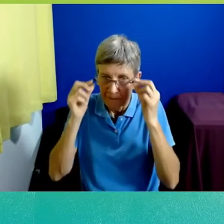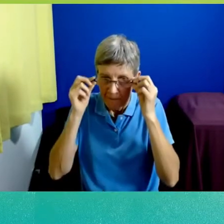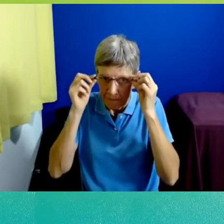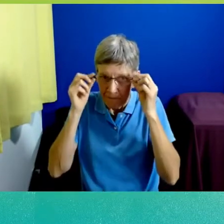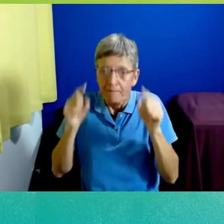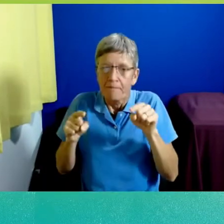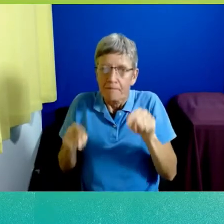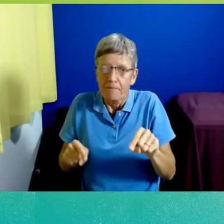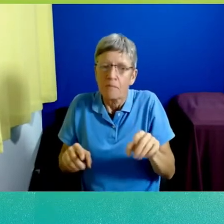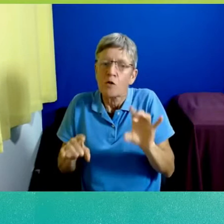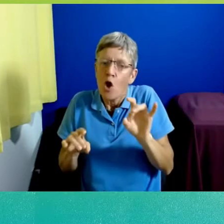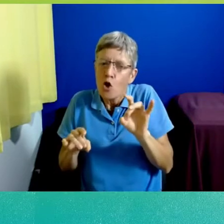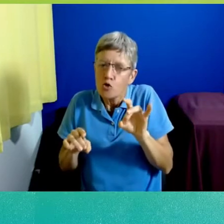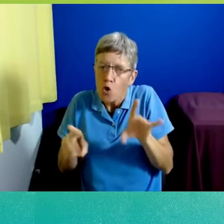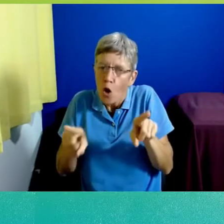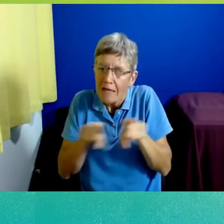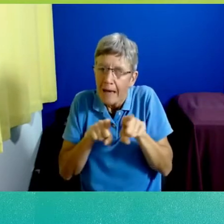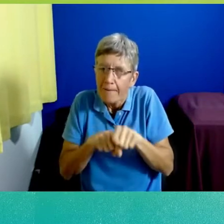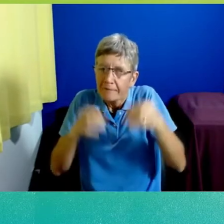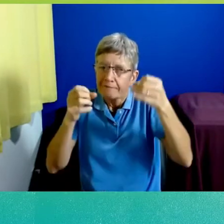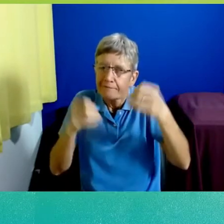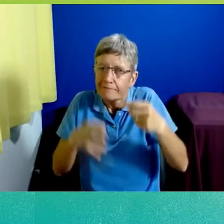Brasil.